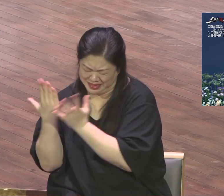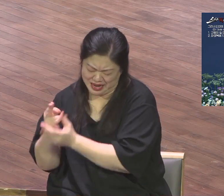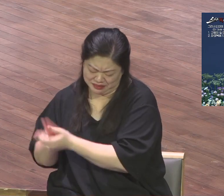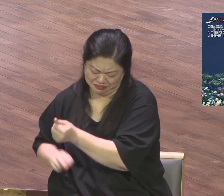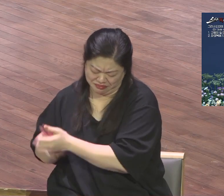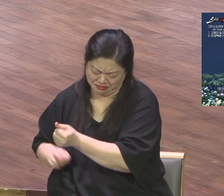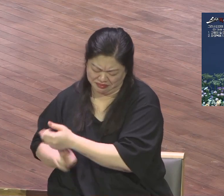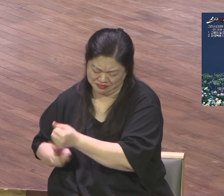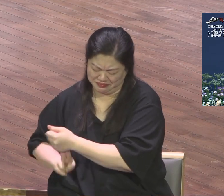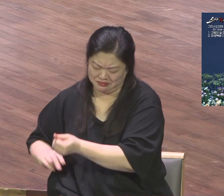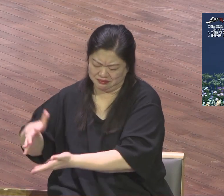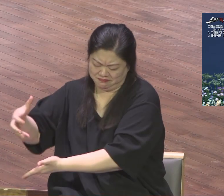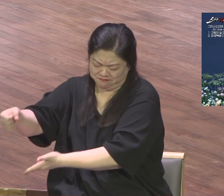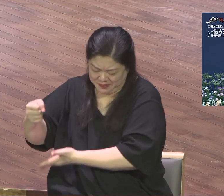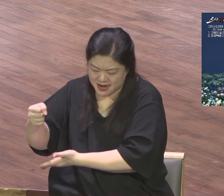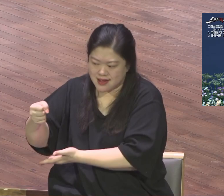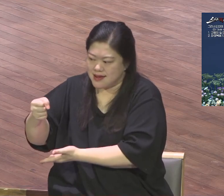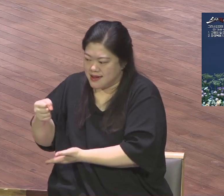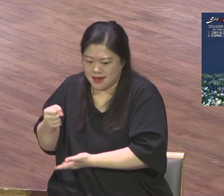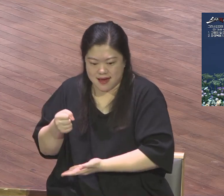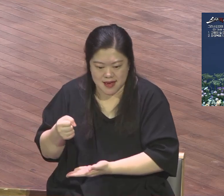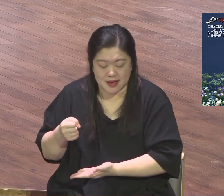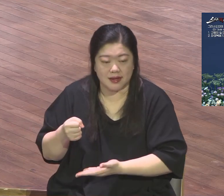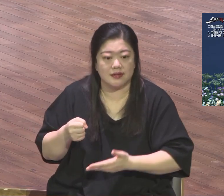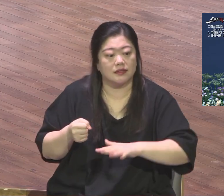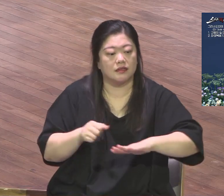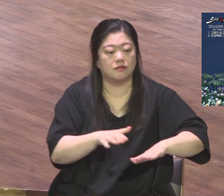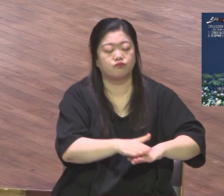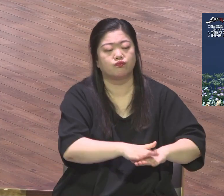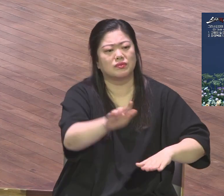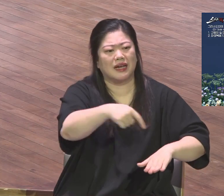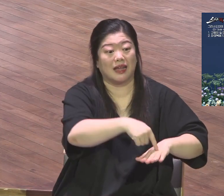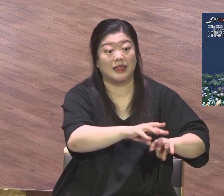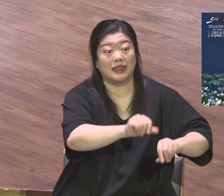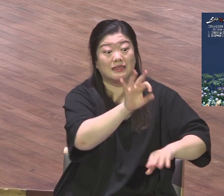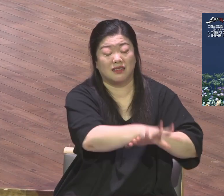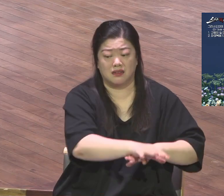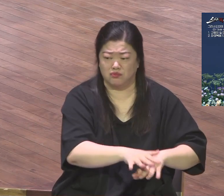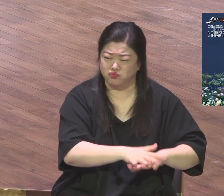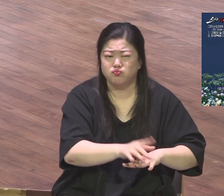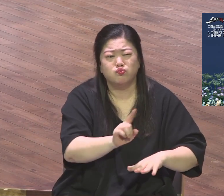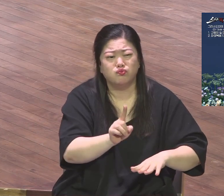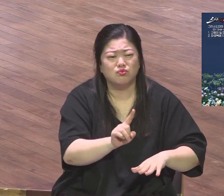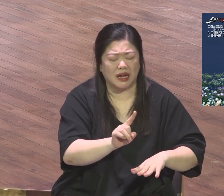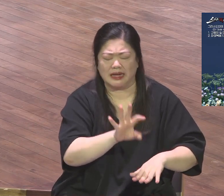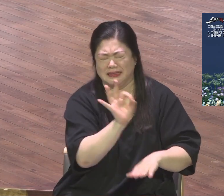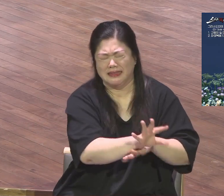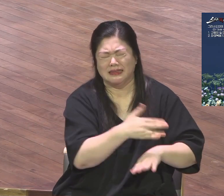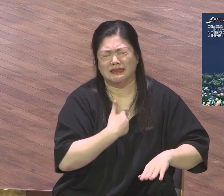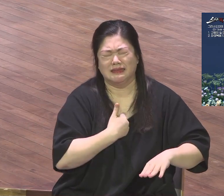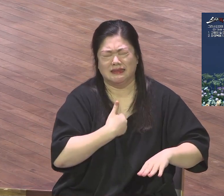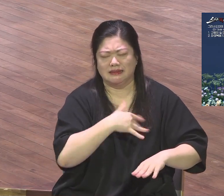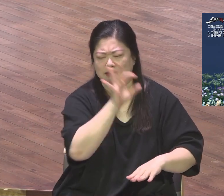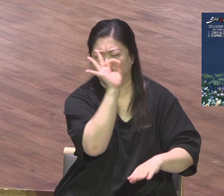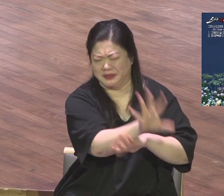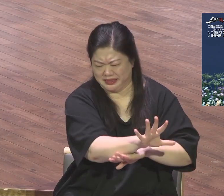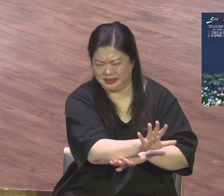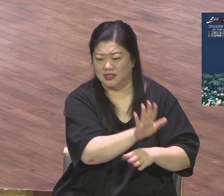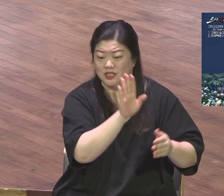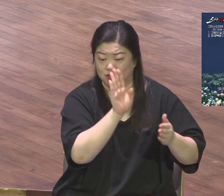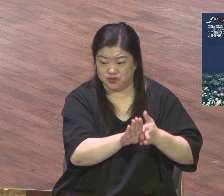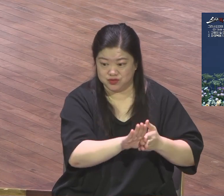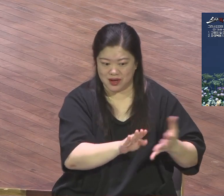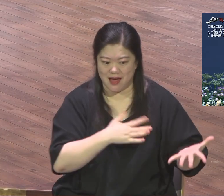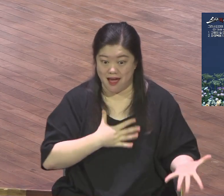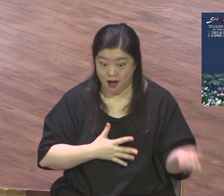여기서 자기의 소유를 다 팔아서 이 말은 그것이 그만큼 뭐가 있다는 거예요?